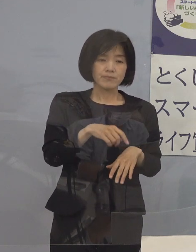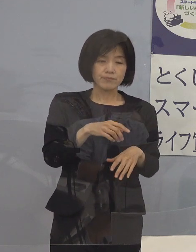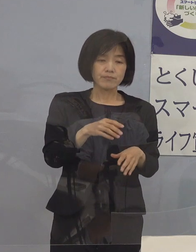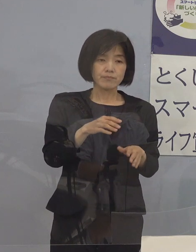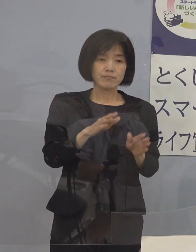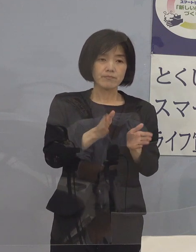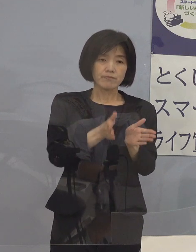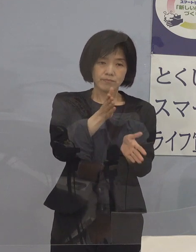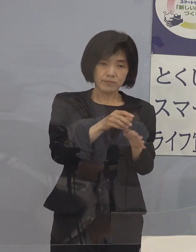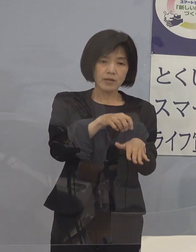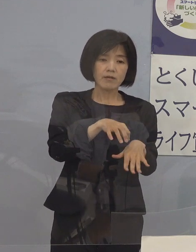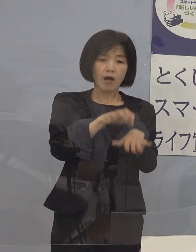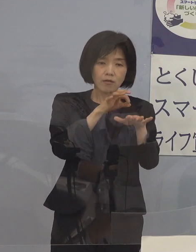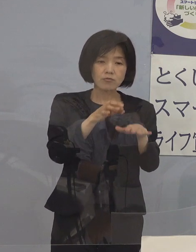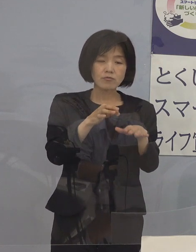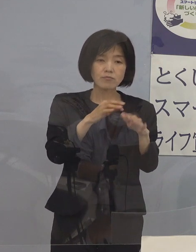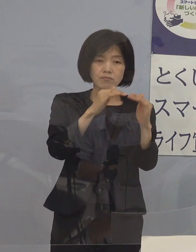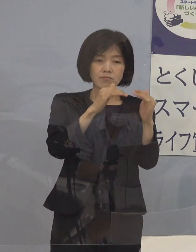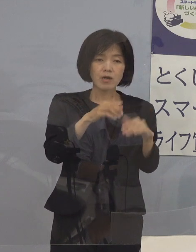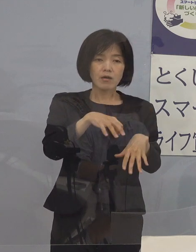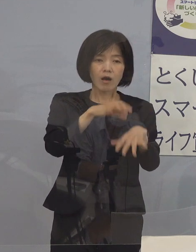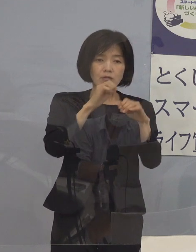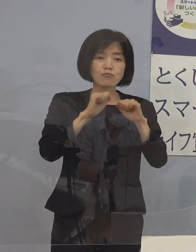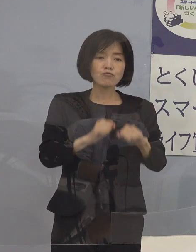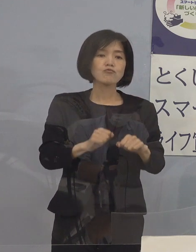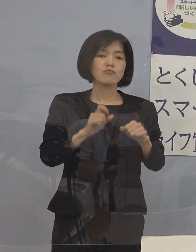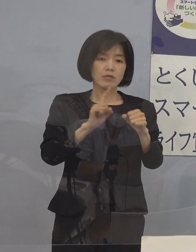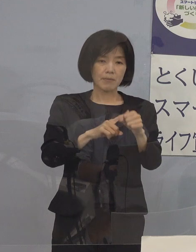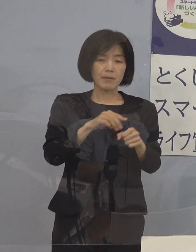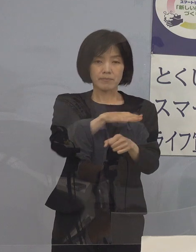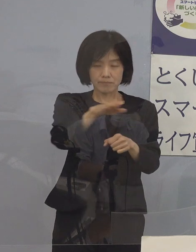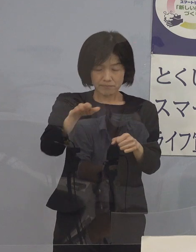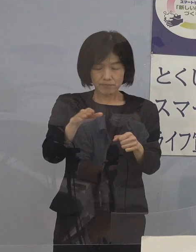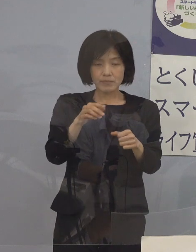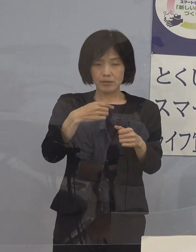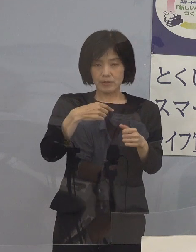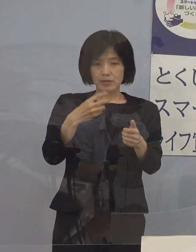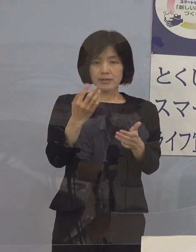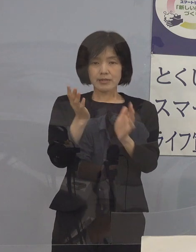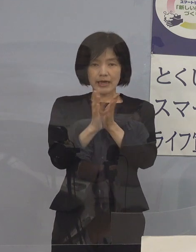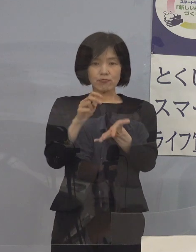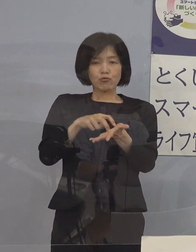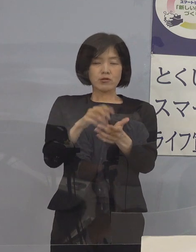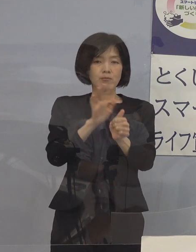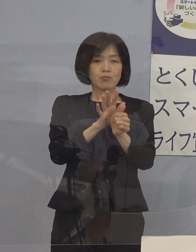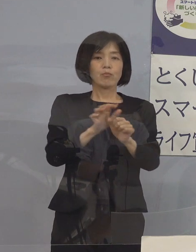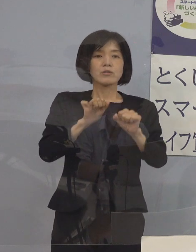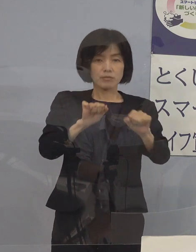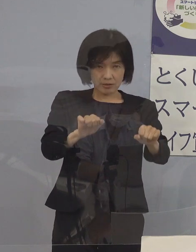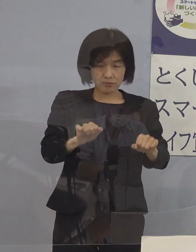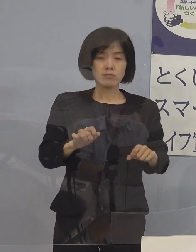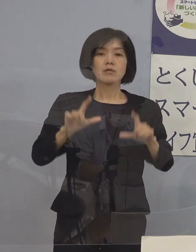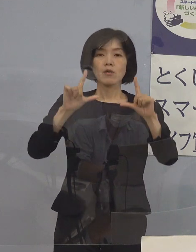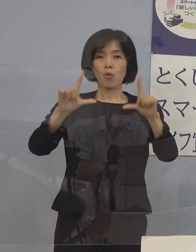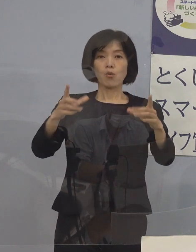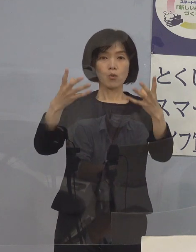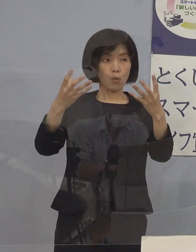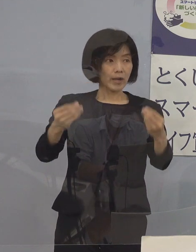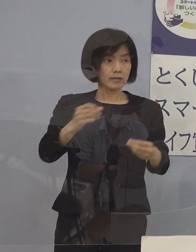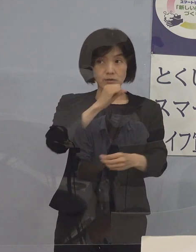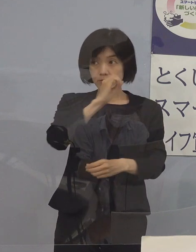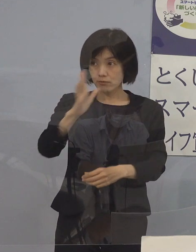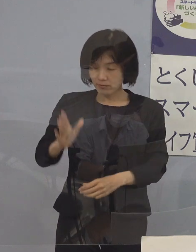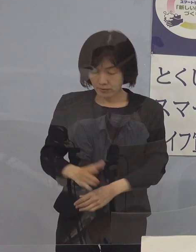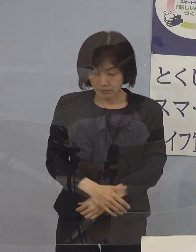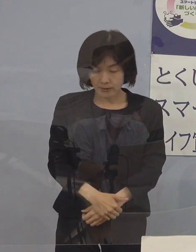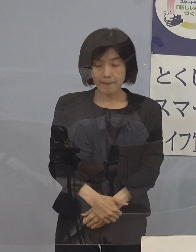も軽減できるよう、引き続き全力でサポートをいたしてまいります。私の方からは以上です。どうぞよろしく